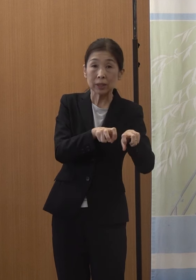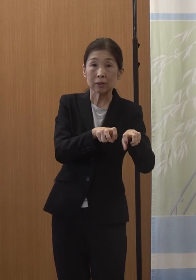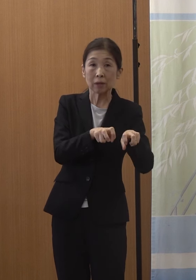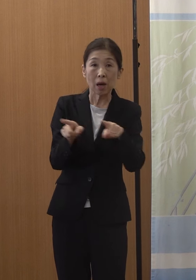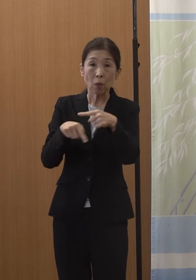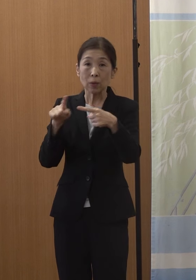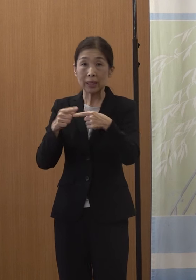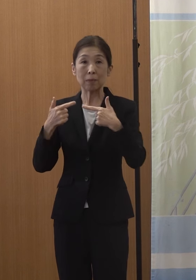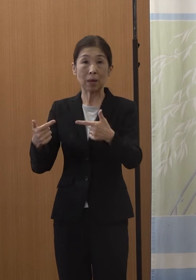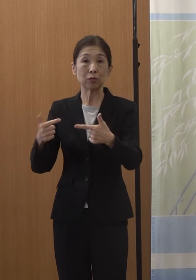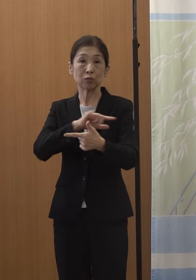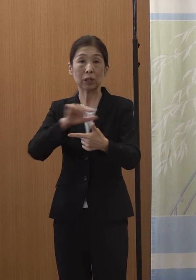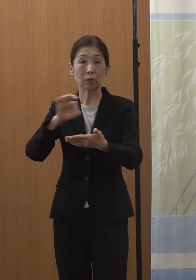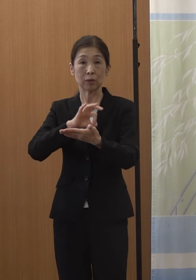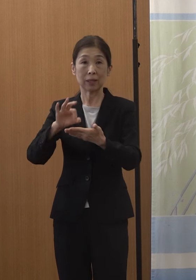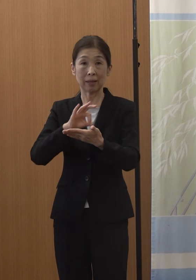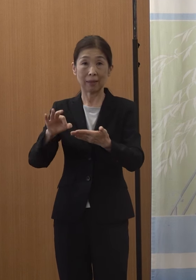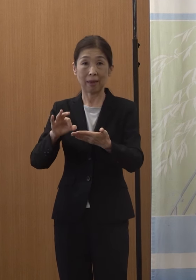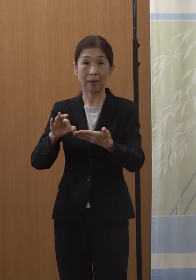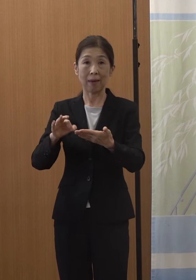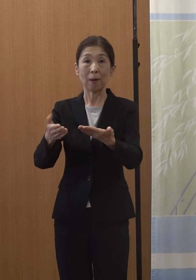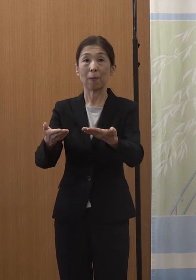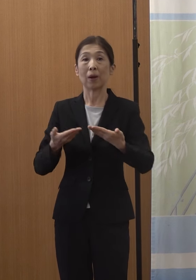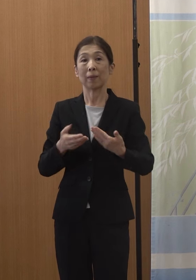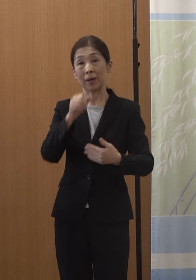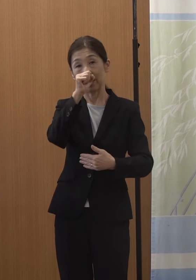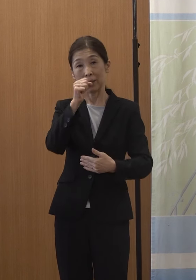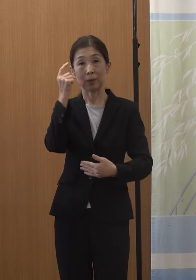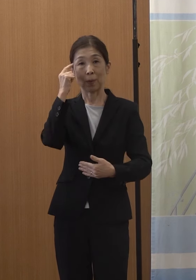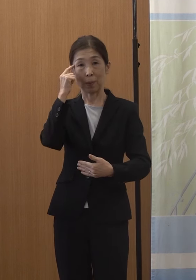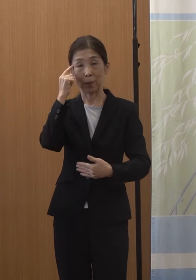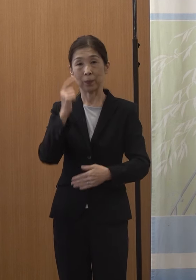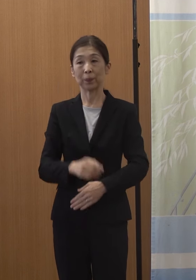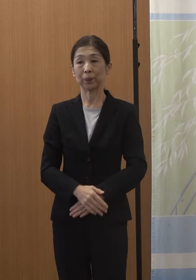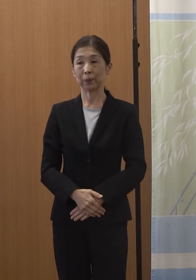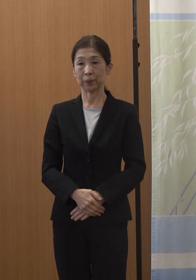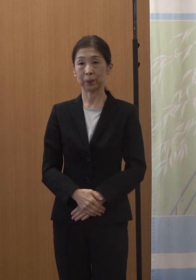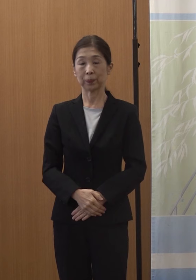通機関の利用をしてお越しいただければと思います。